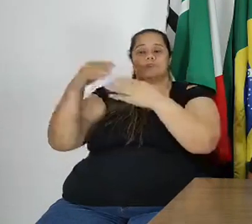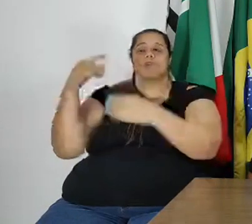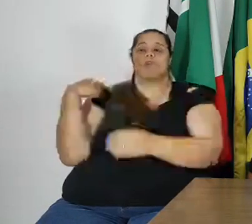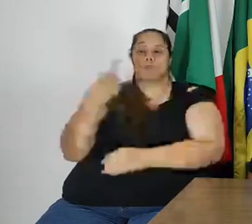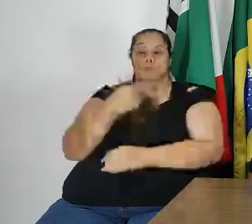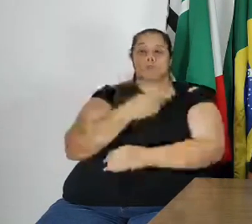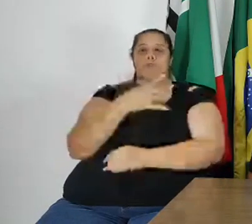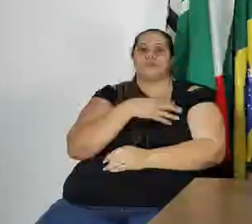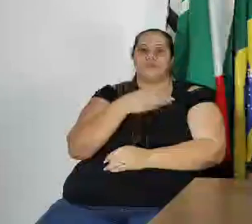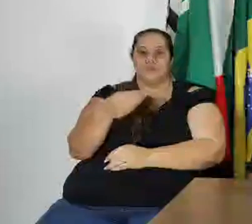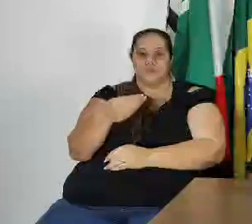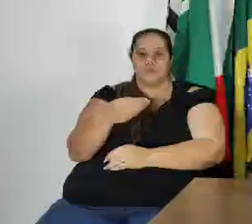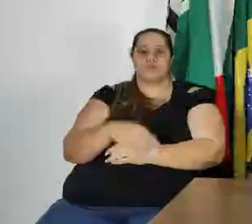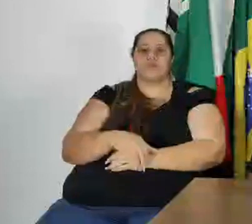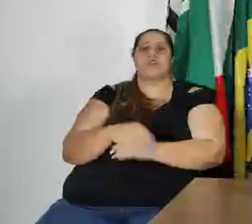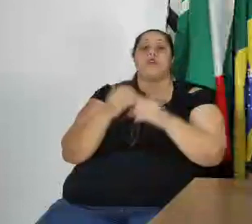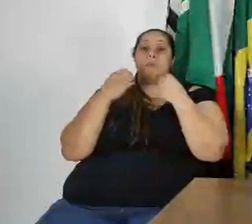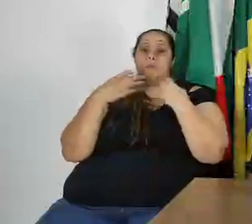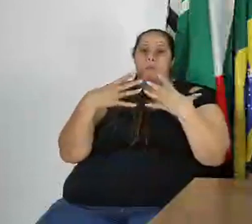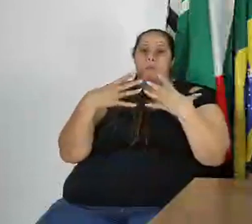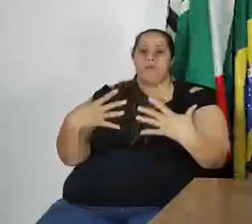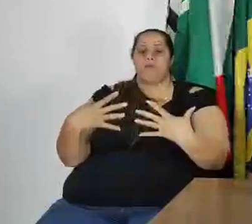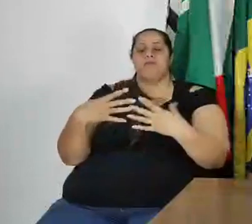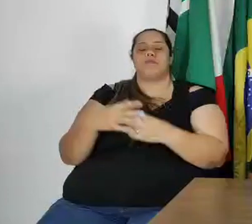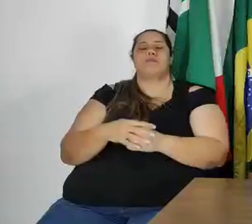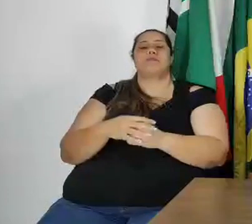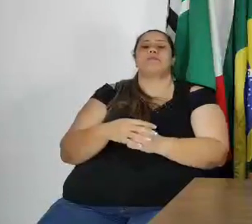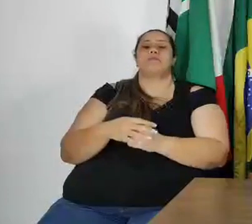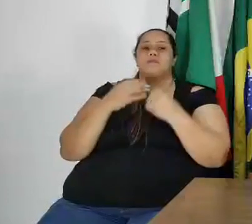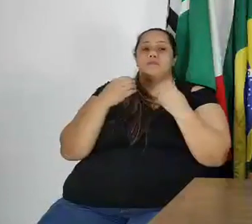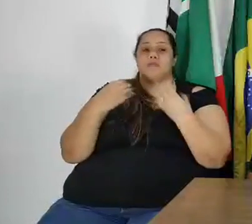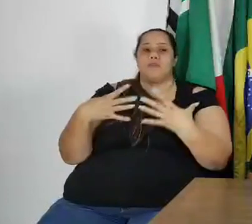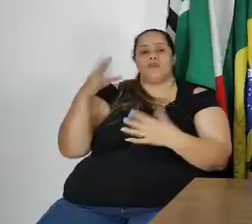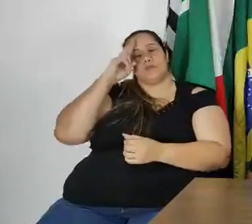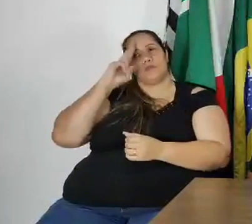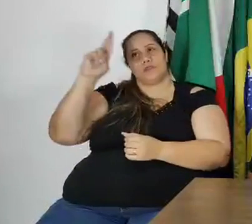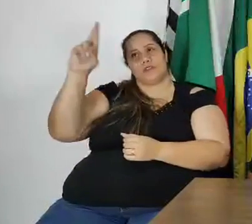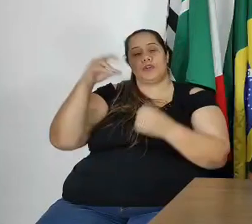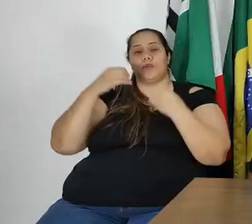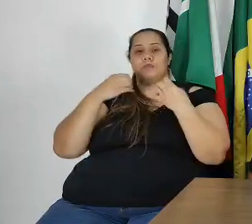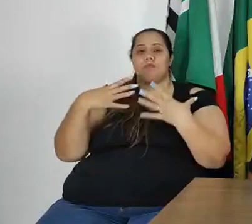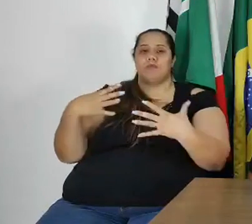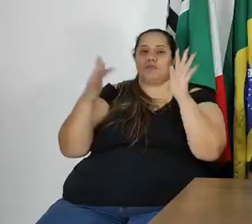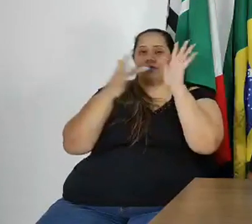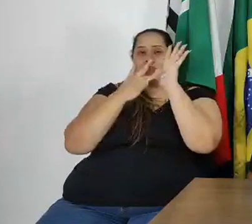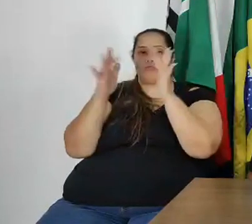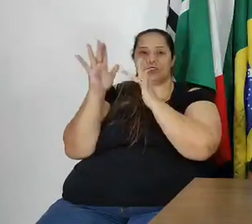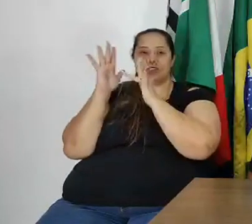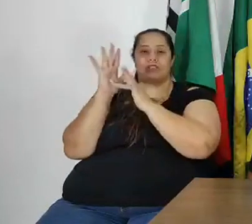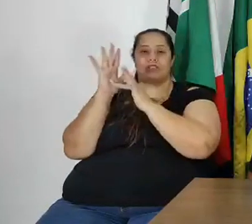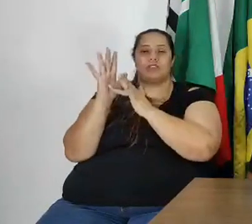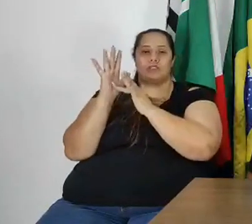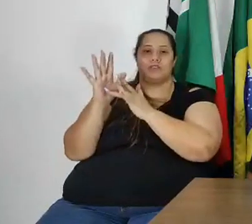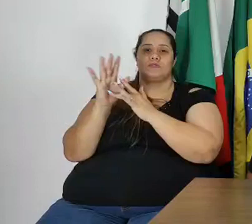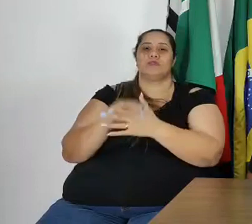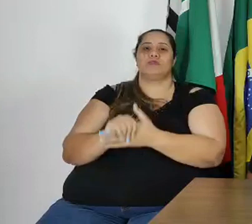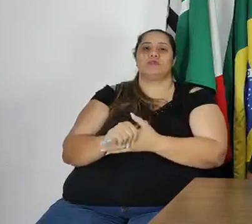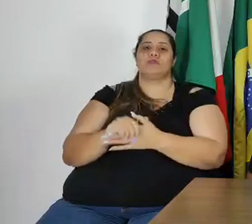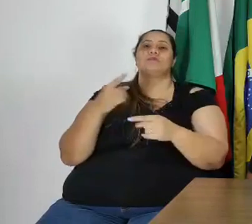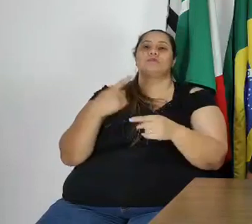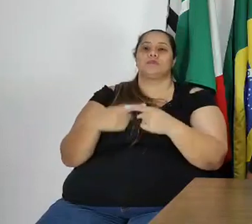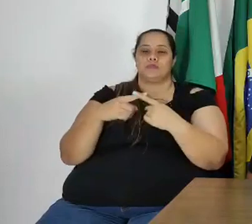para serem bons cristãos, para serem servos do Senhor, porque os dias